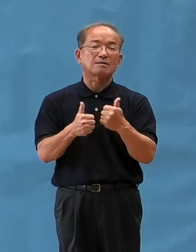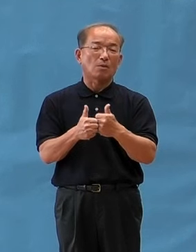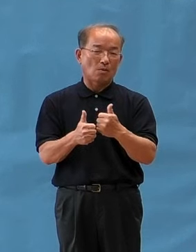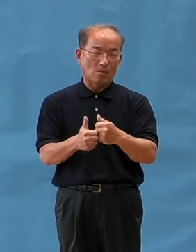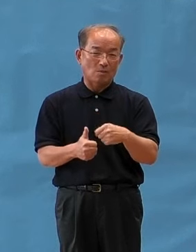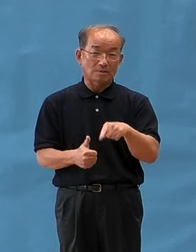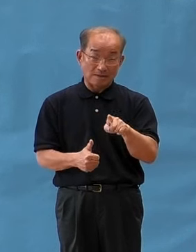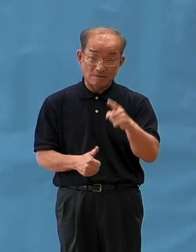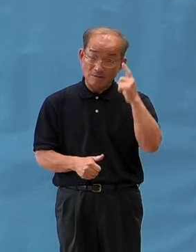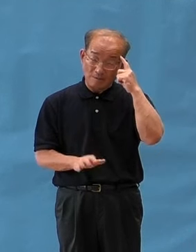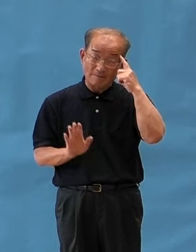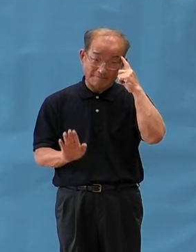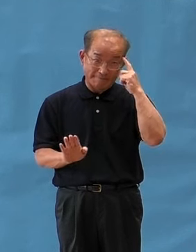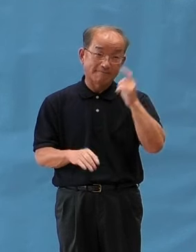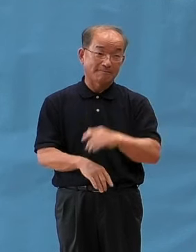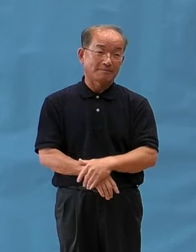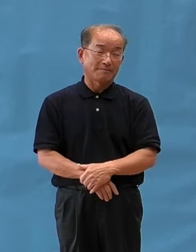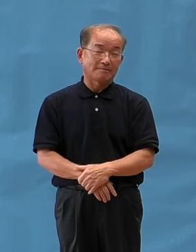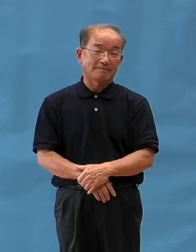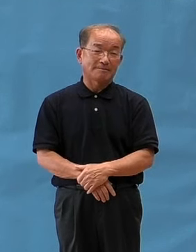であります。 はい、ありがとうございます。